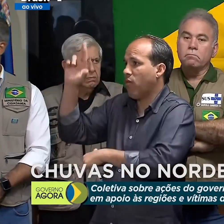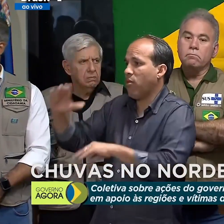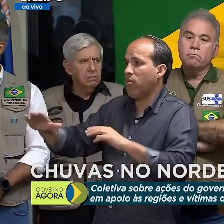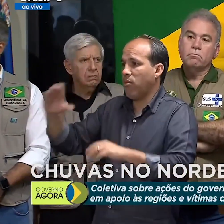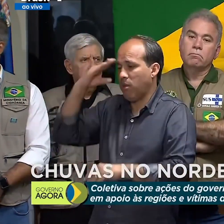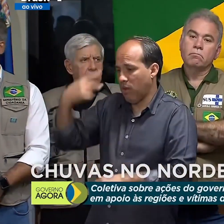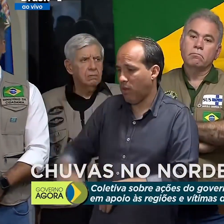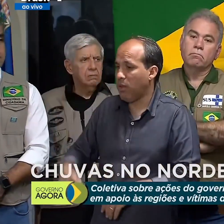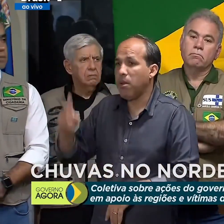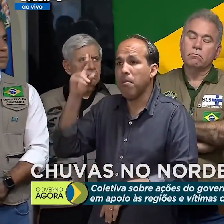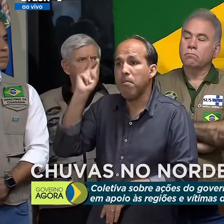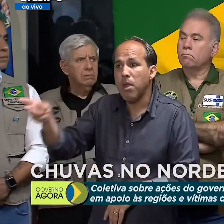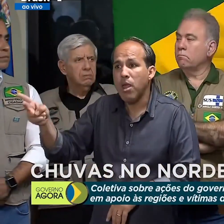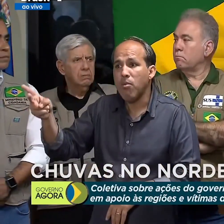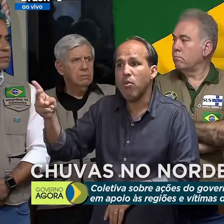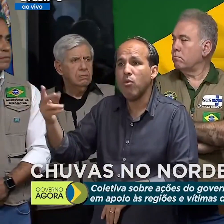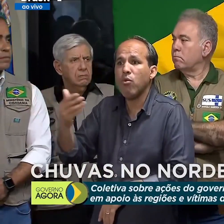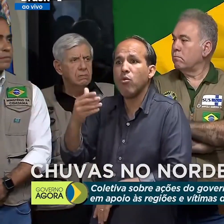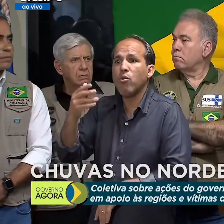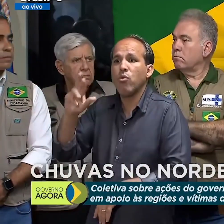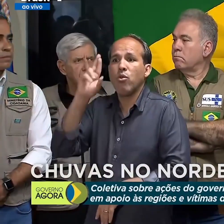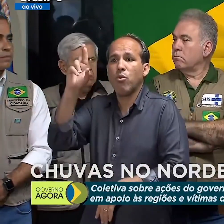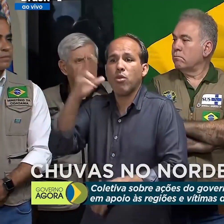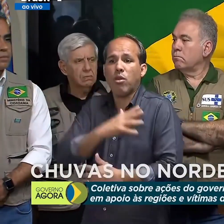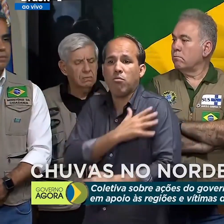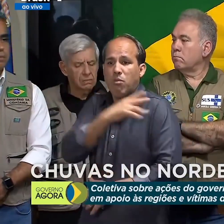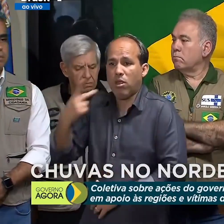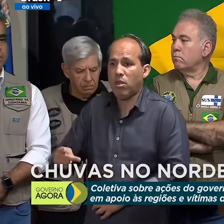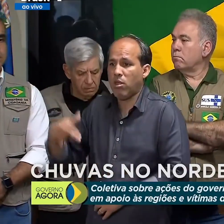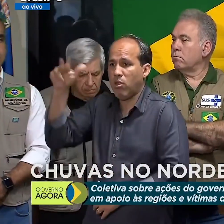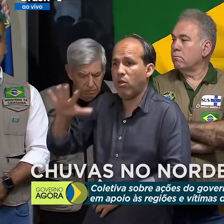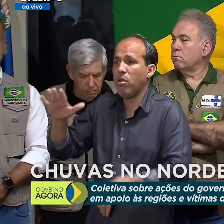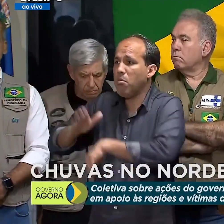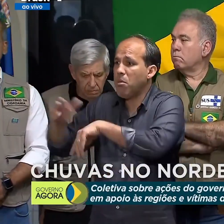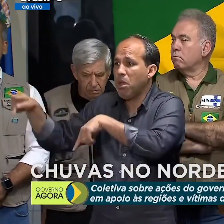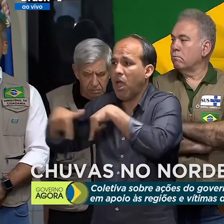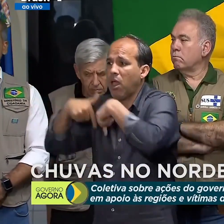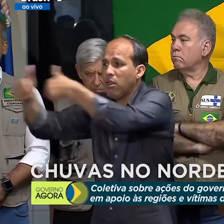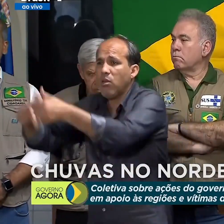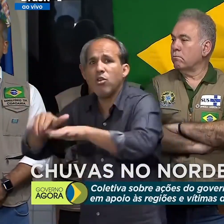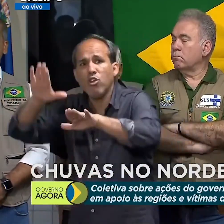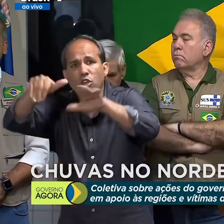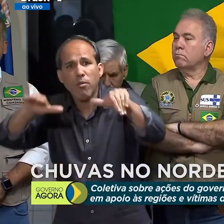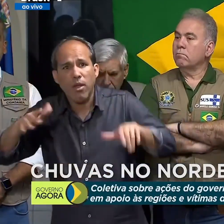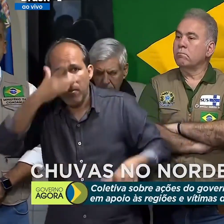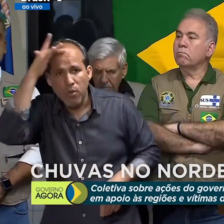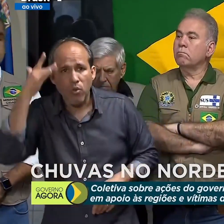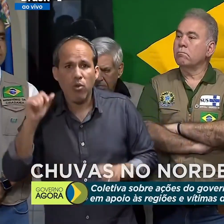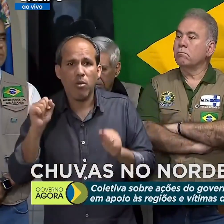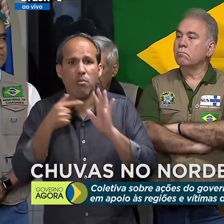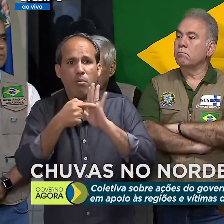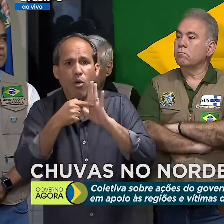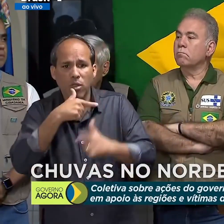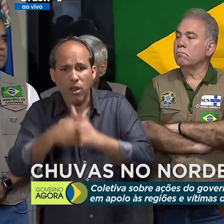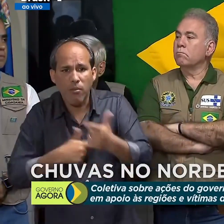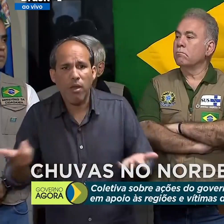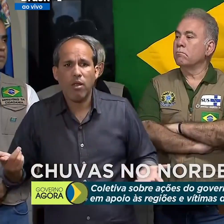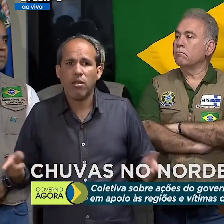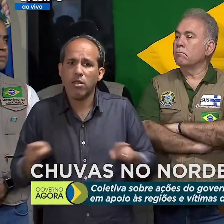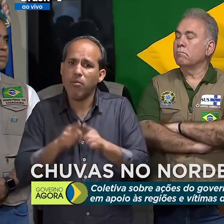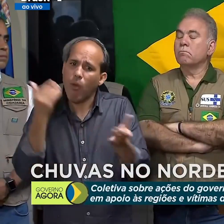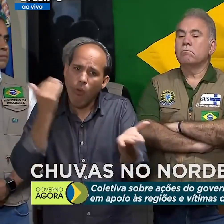Nordeste o comandante não vê já tinha tomado Providência já começou a colocar só pessoal a fazer seu Testamento e